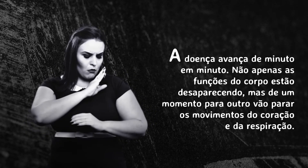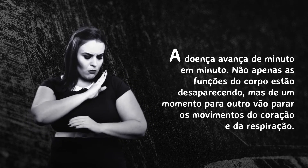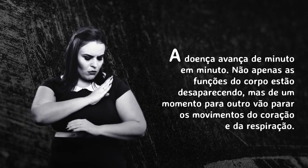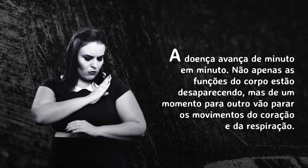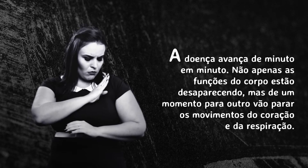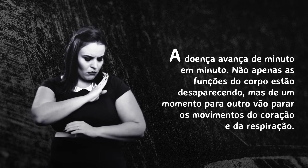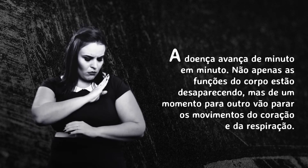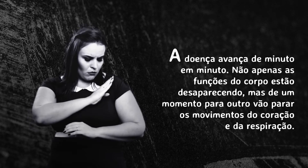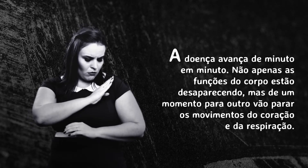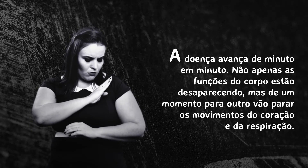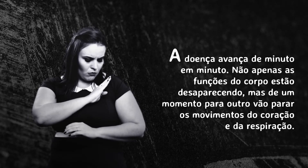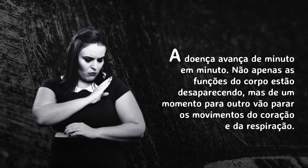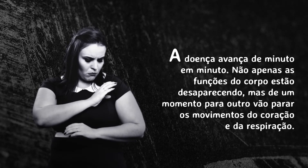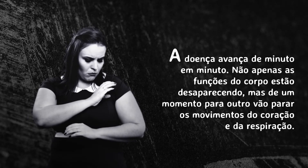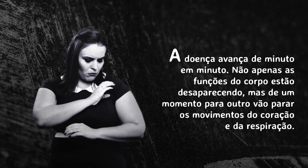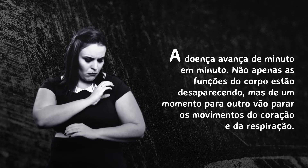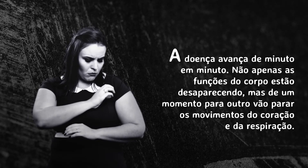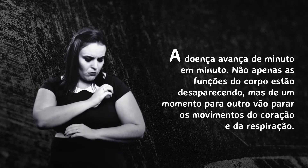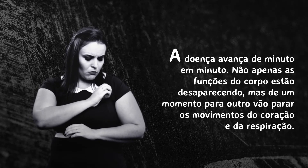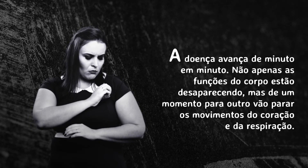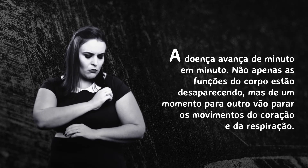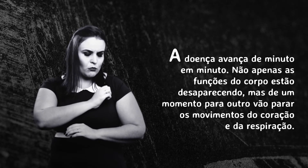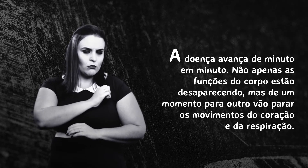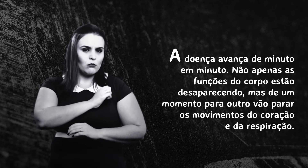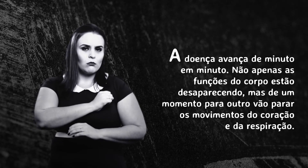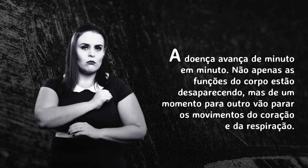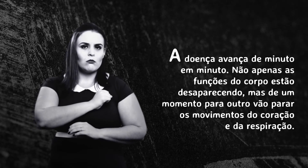coração e da respiração.